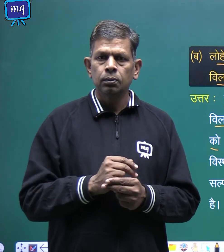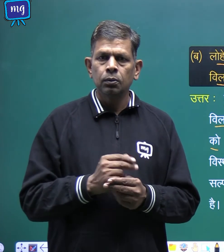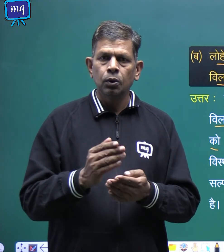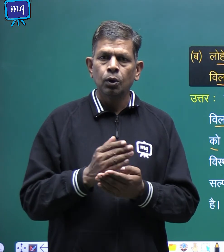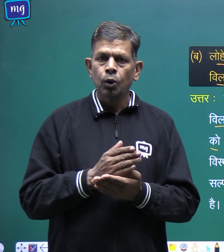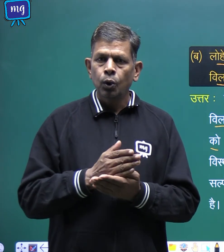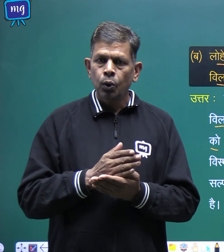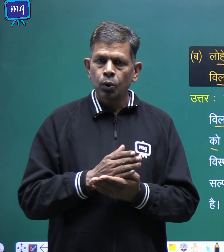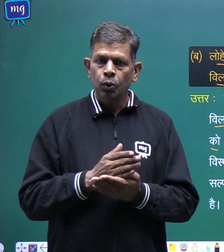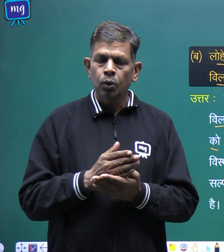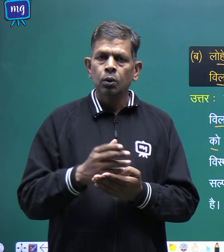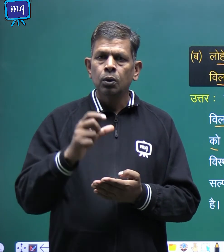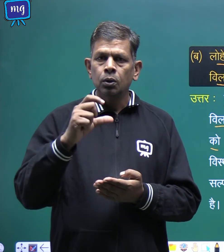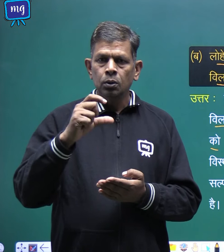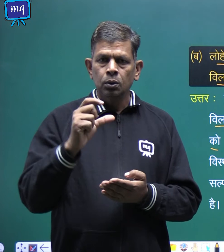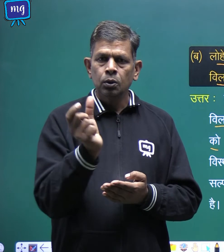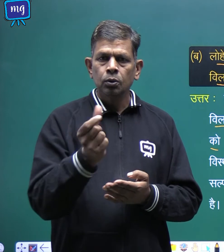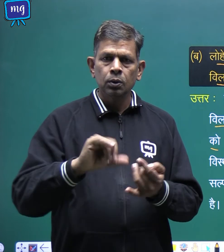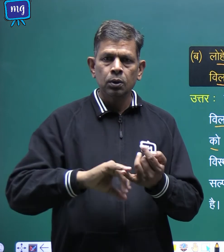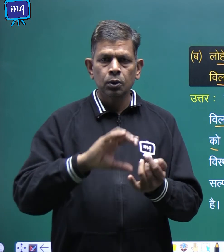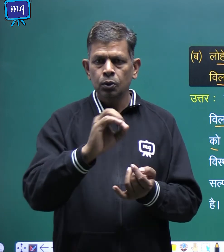कॉपर सल्फेट के विलयन से